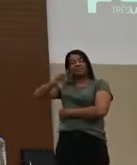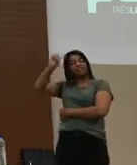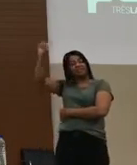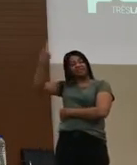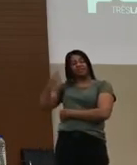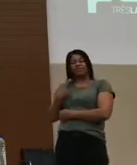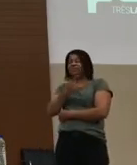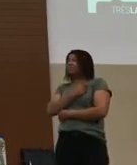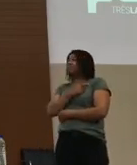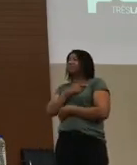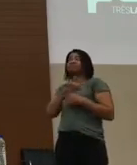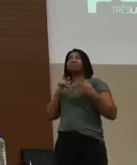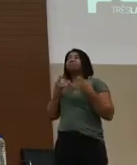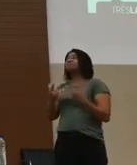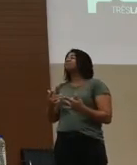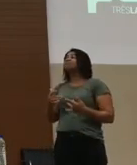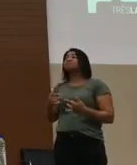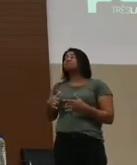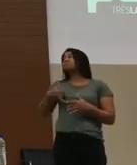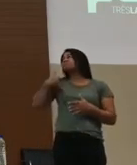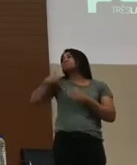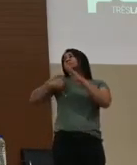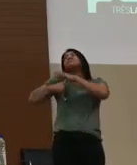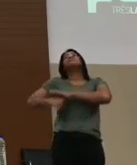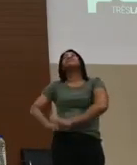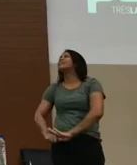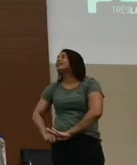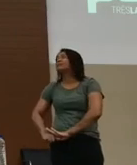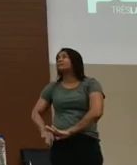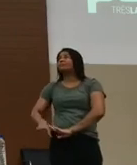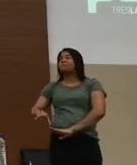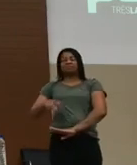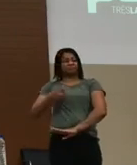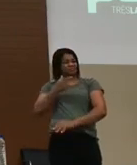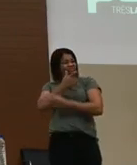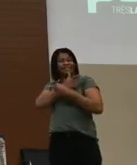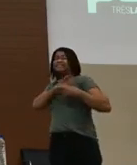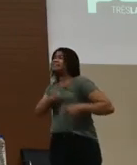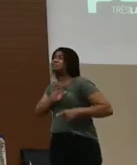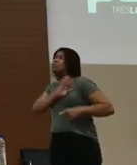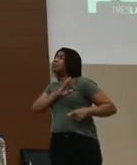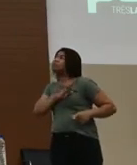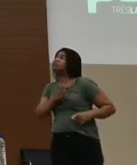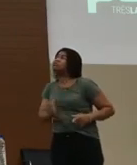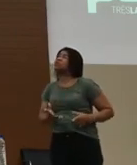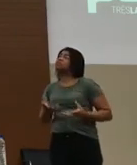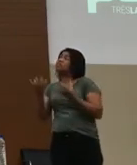vazio do nosso egoísmo, vazio da nossa vaidade, vazio